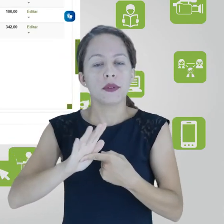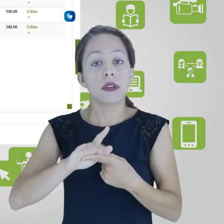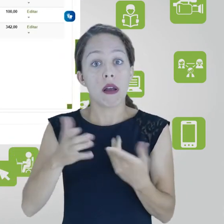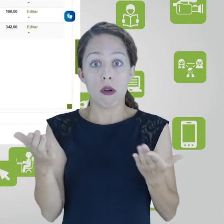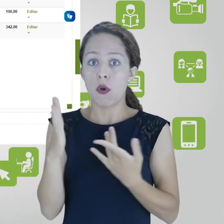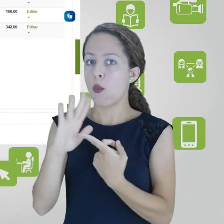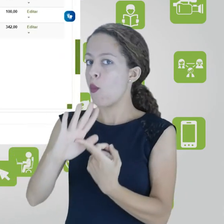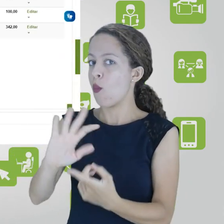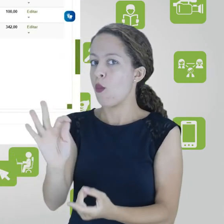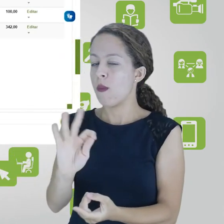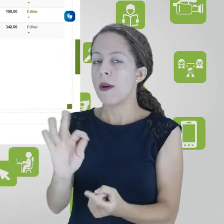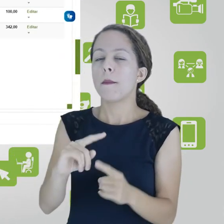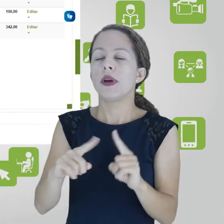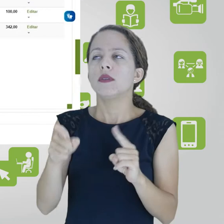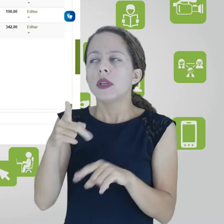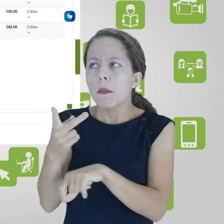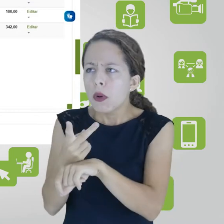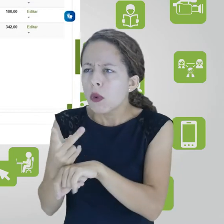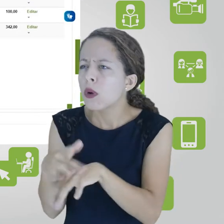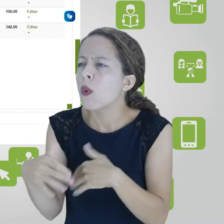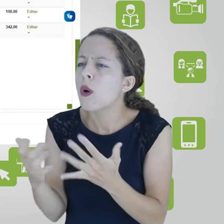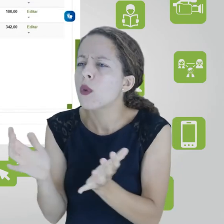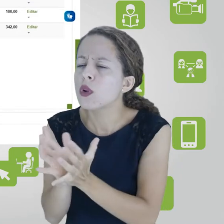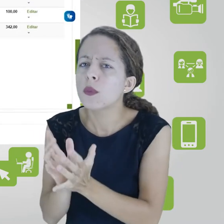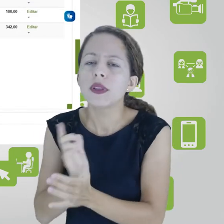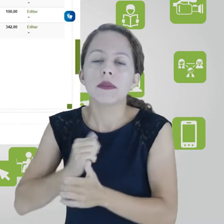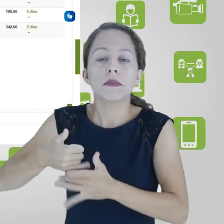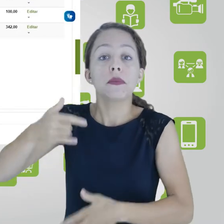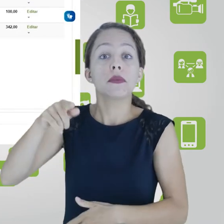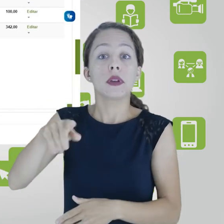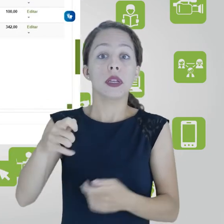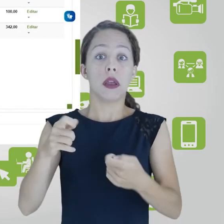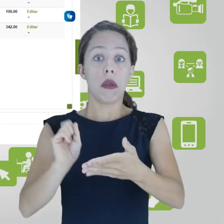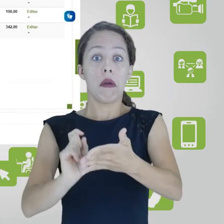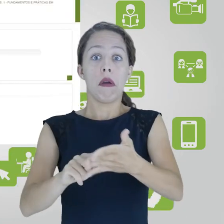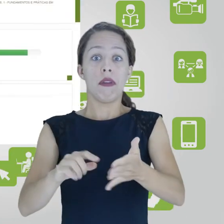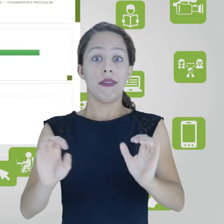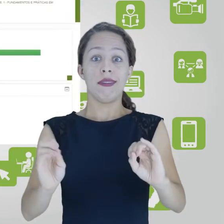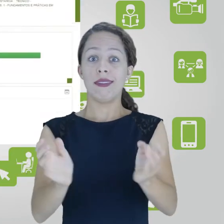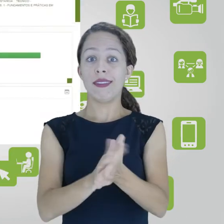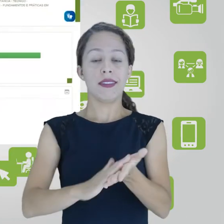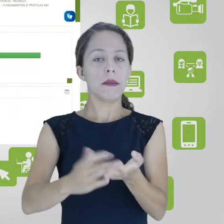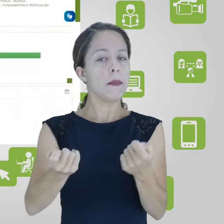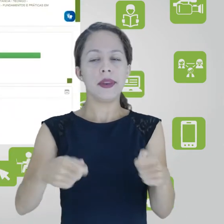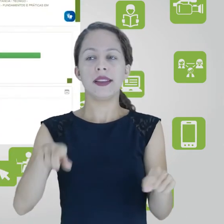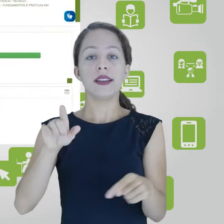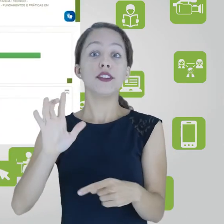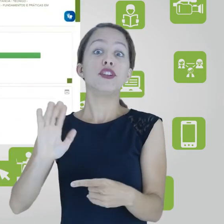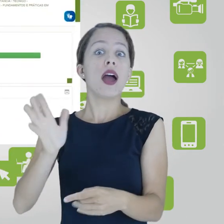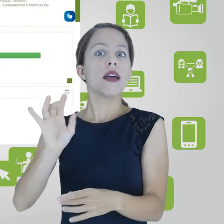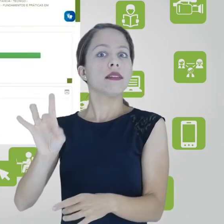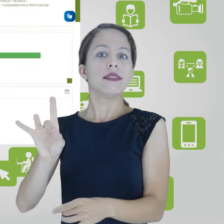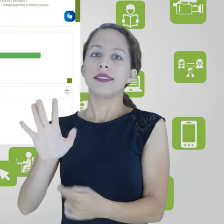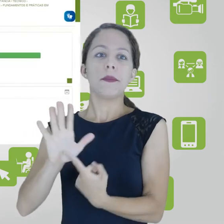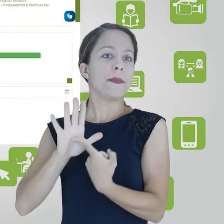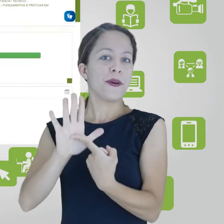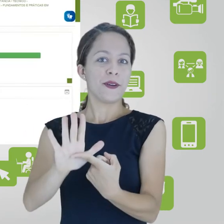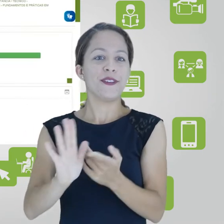está aparecendo agora, mas é só você procurar pela categoria que você quer, e ele já vai, ó, não precisei clicar em